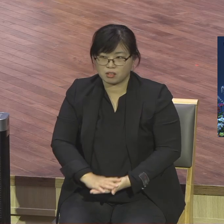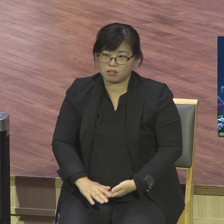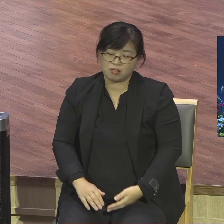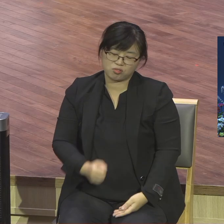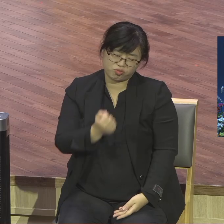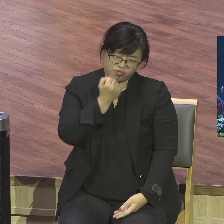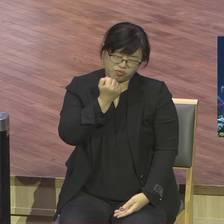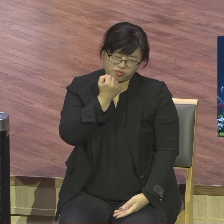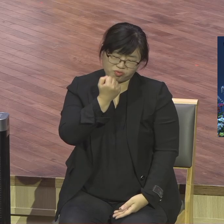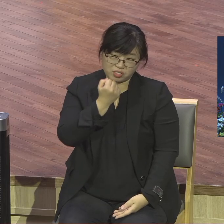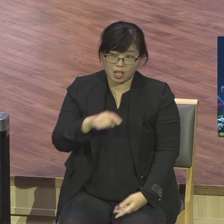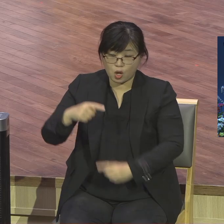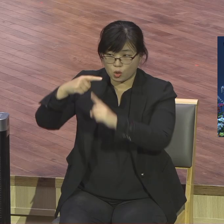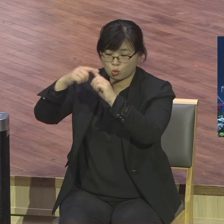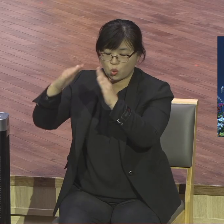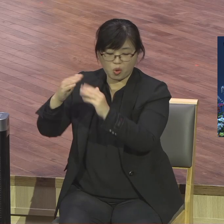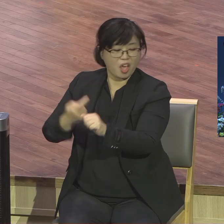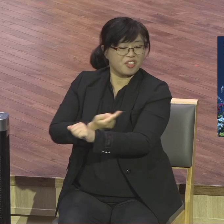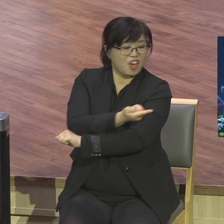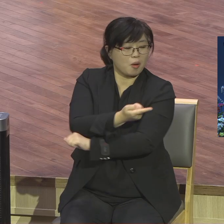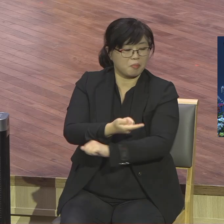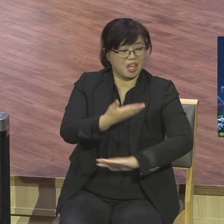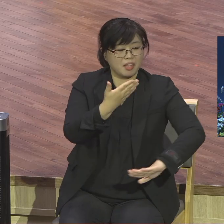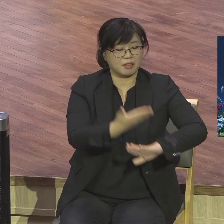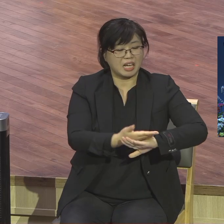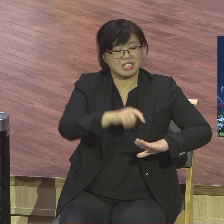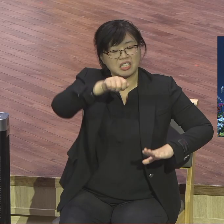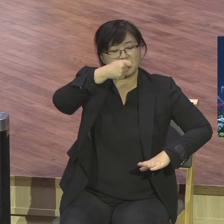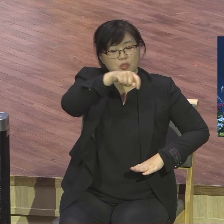이것도 빨리 해결되도록 기도하시기 바랍니다